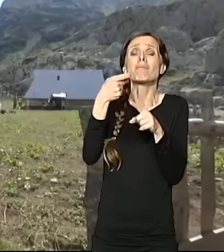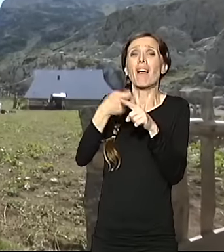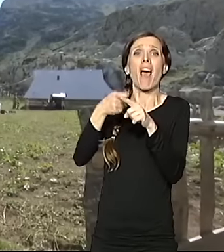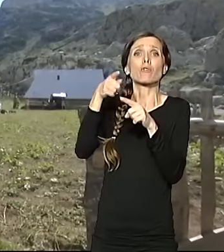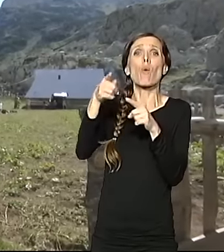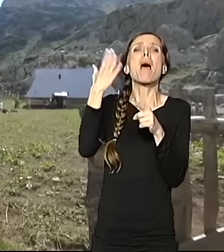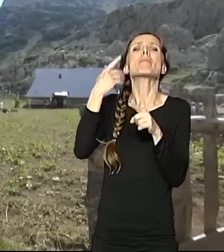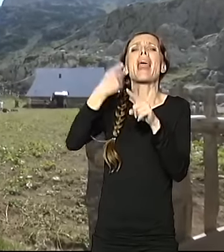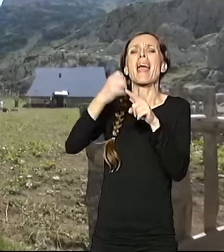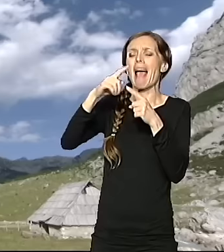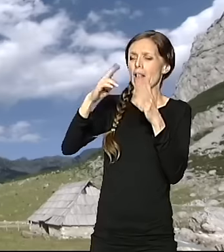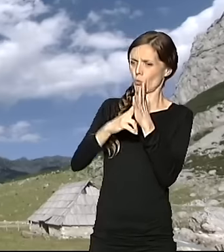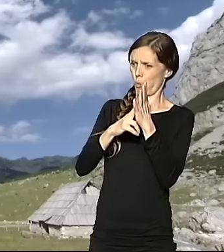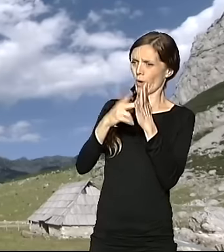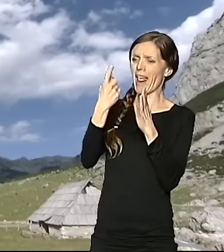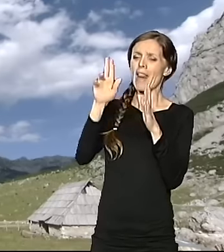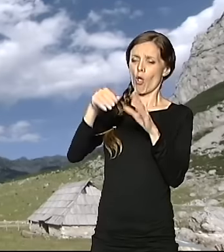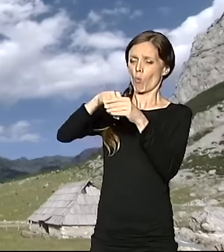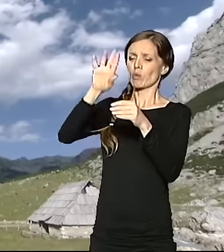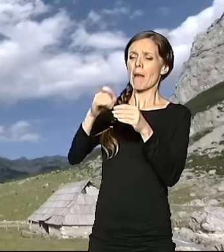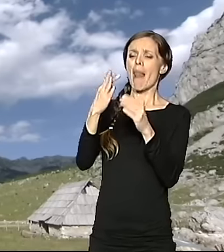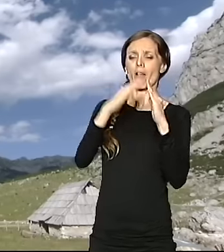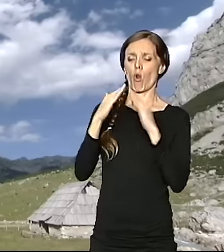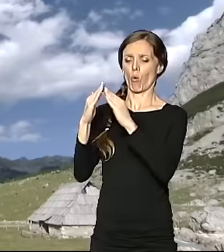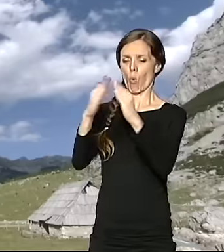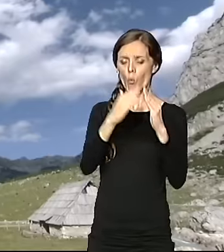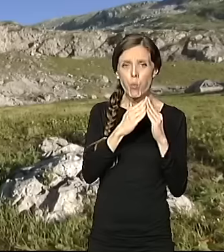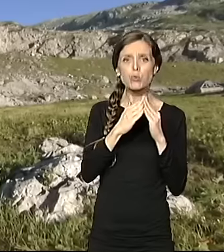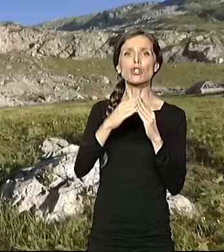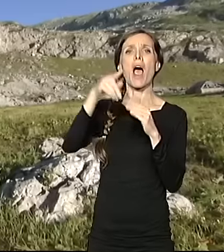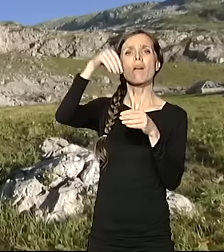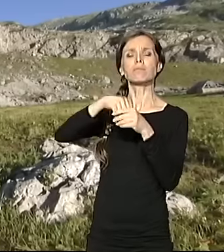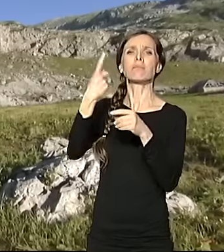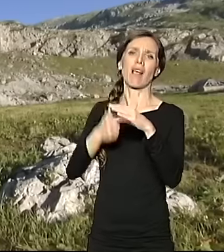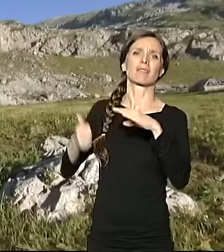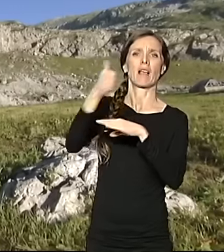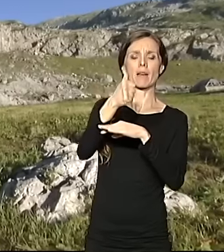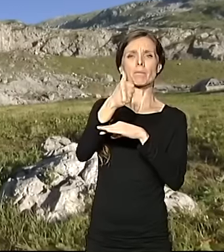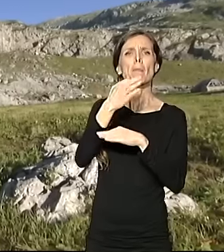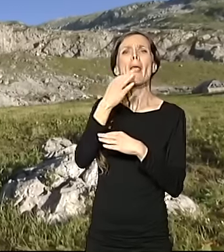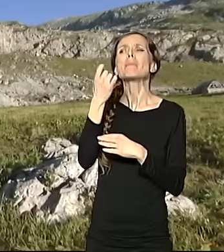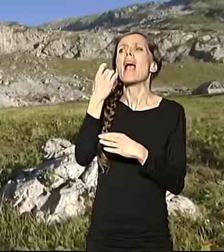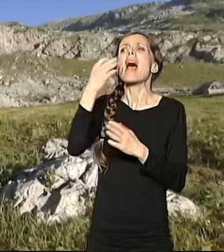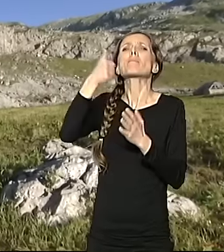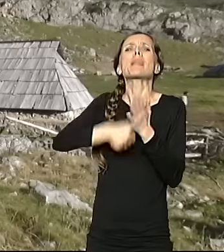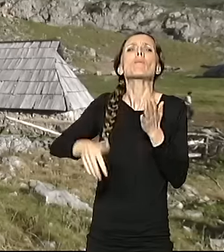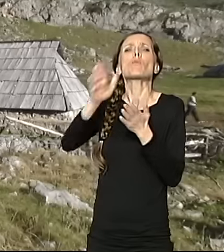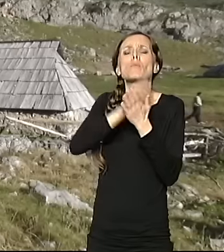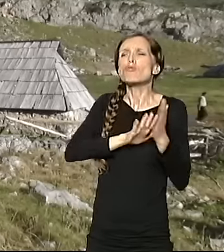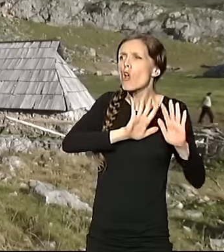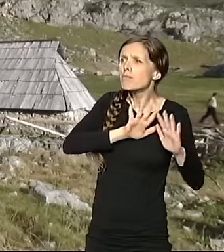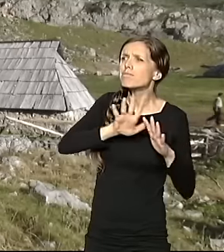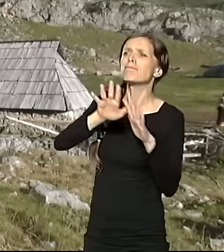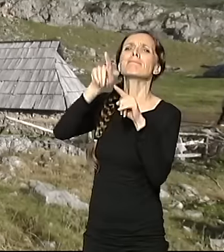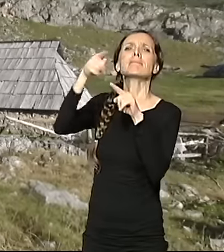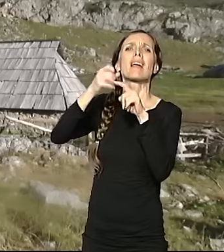kuća sa Katunarom na čelu. Znali se od kada uopšte funkcioniše život na Katunima? Prvo pominjanje imamo u povelji kralja